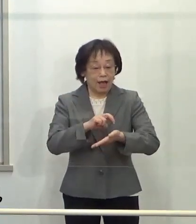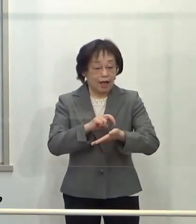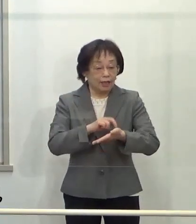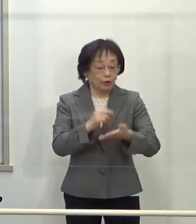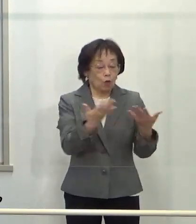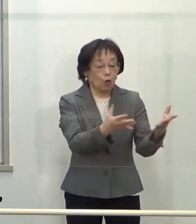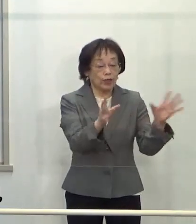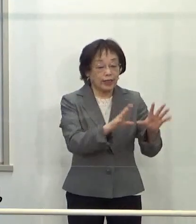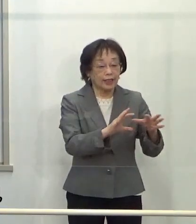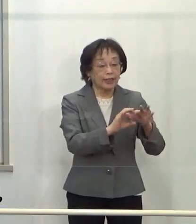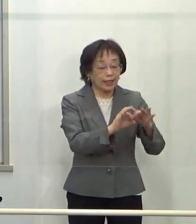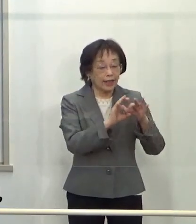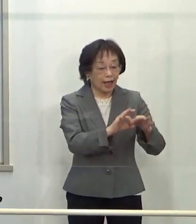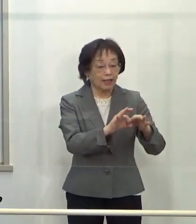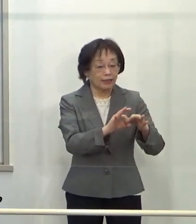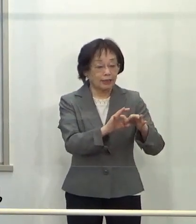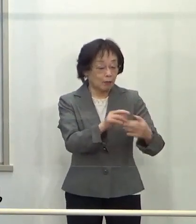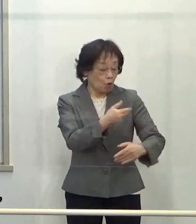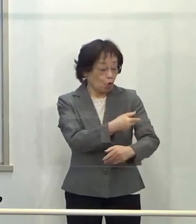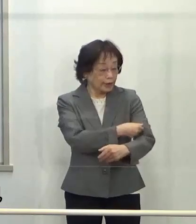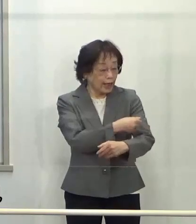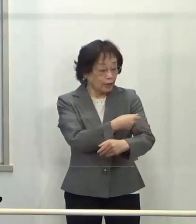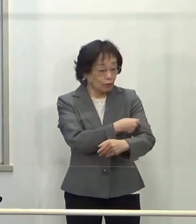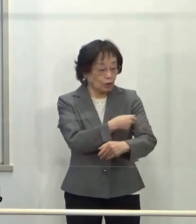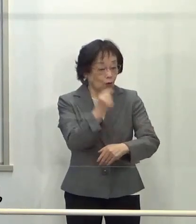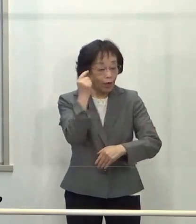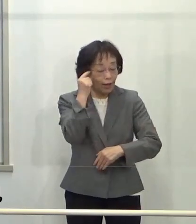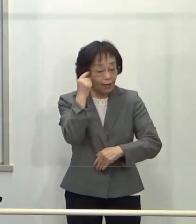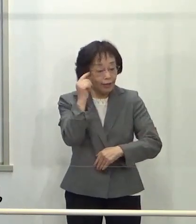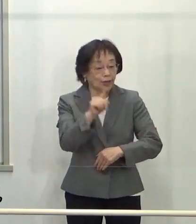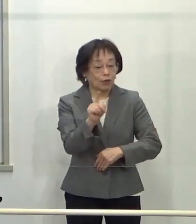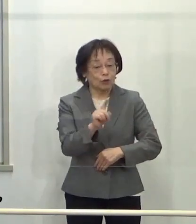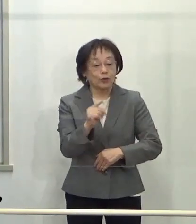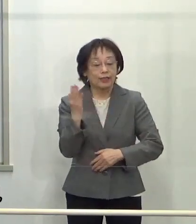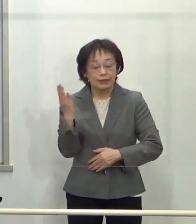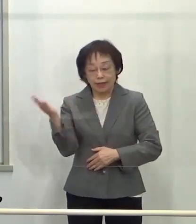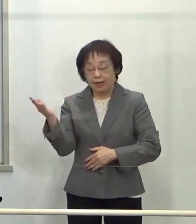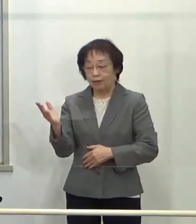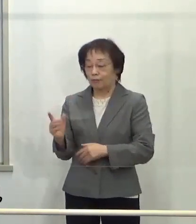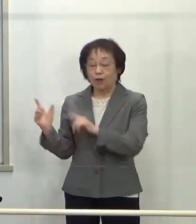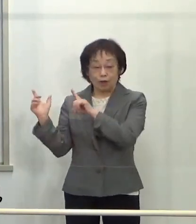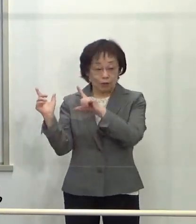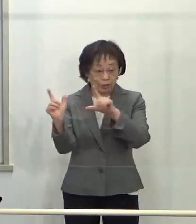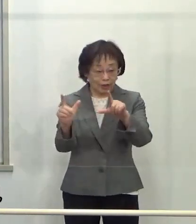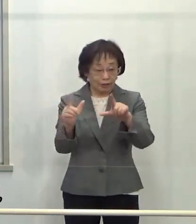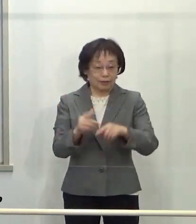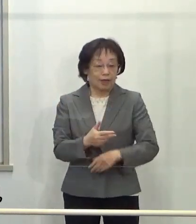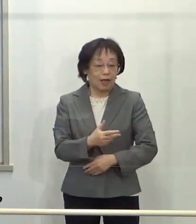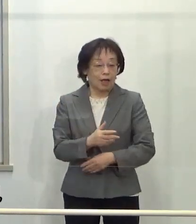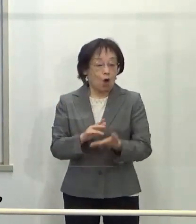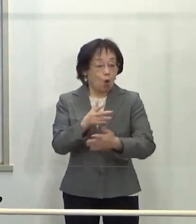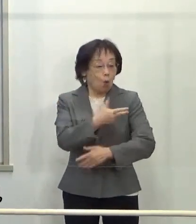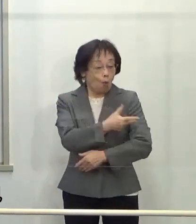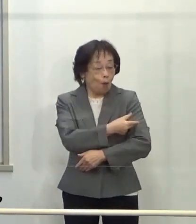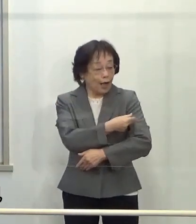接種というのも考えていくので、この辺についてお考えをお聞かせください。 はい、このワクチンの接種